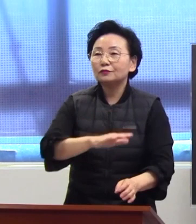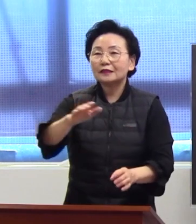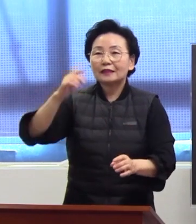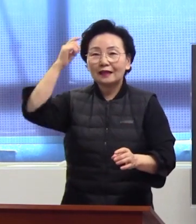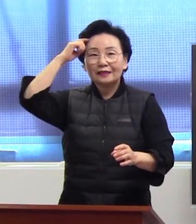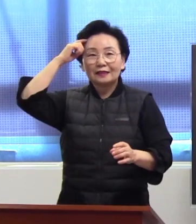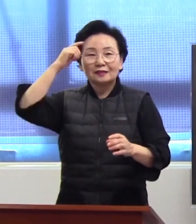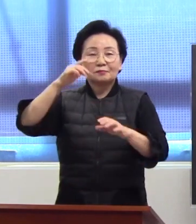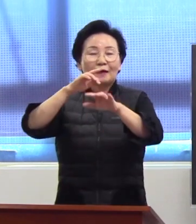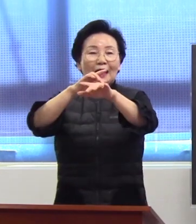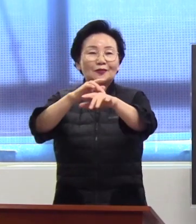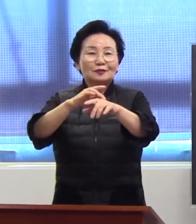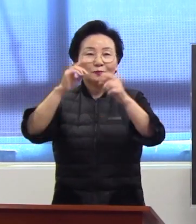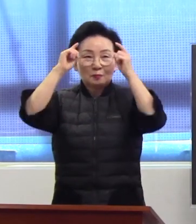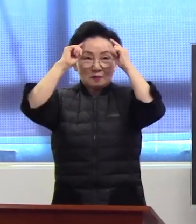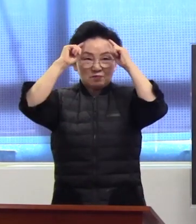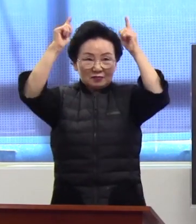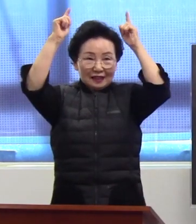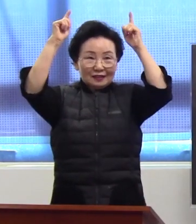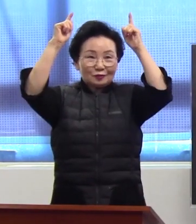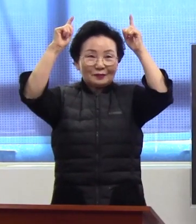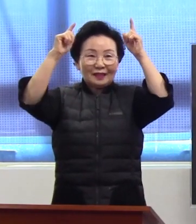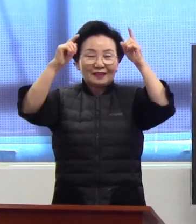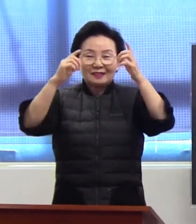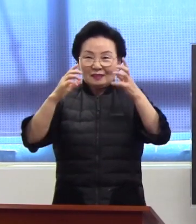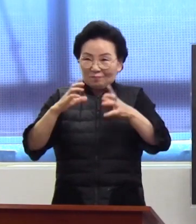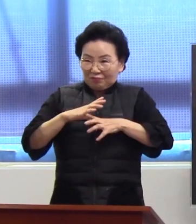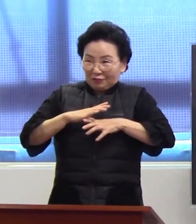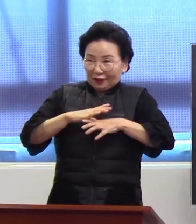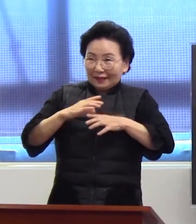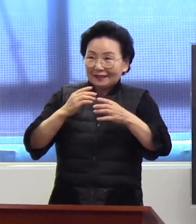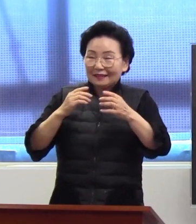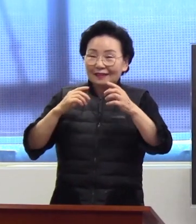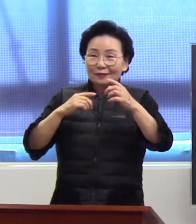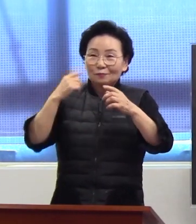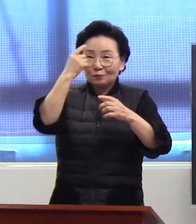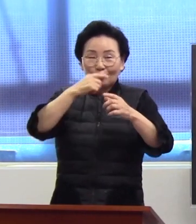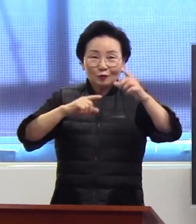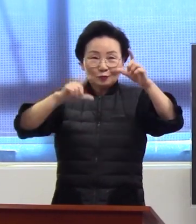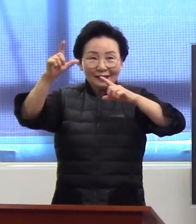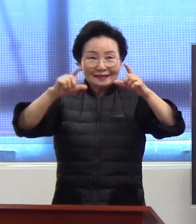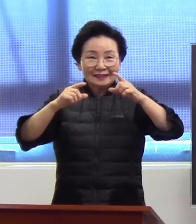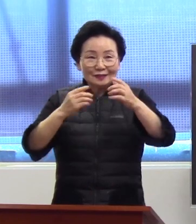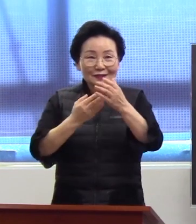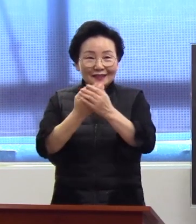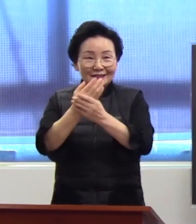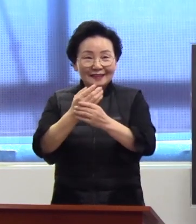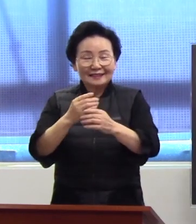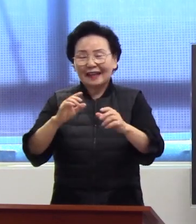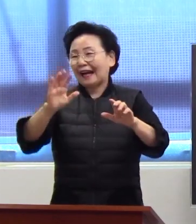우리 생각에는 마귀는 뭐 막 뿔 달리고 막 무섭게 얼굴 모양 생긴 것 같아?